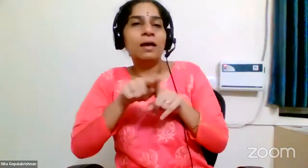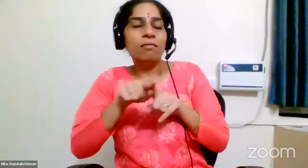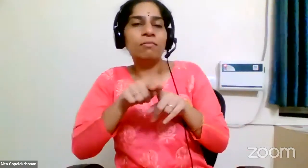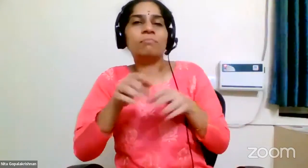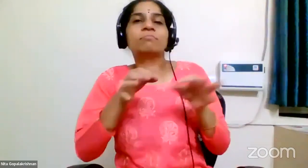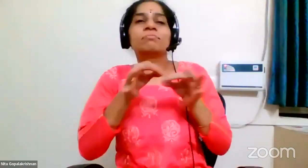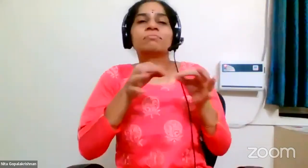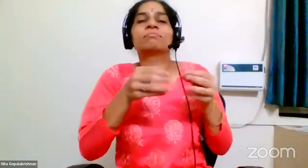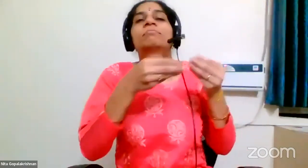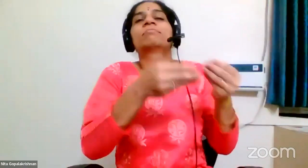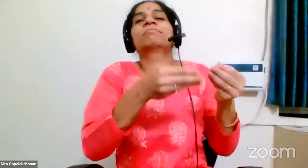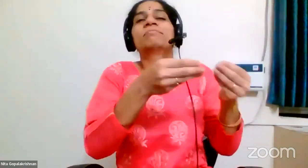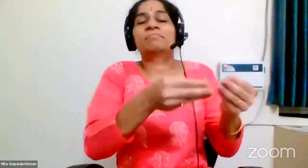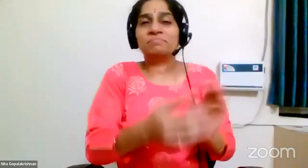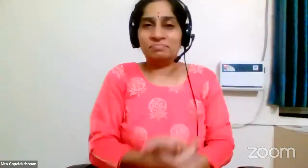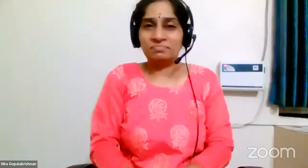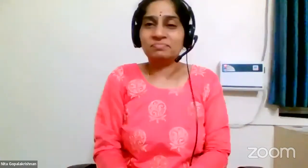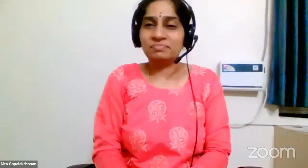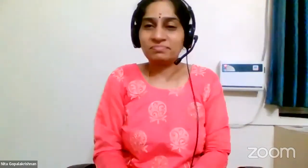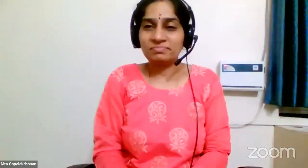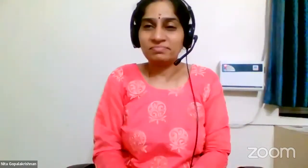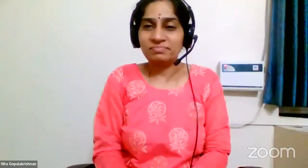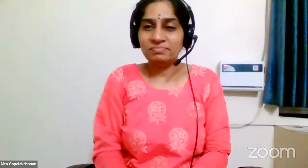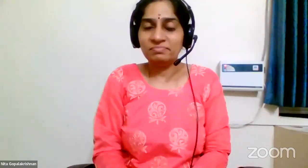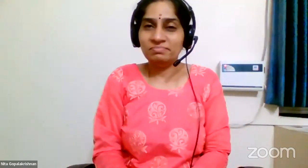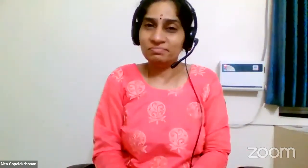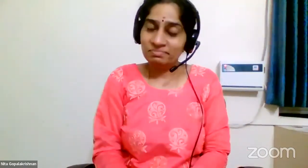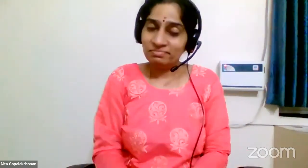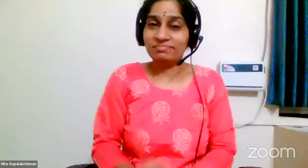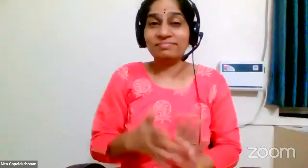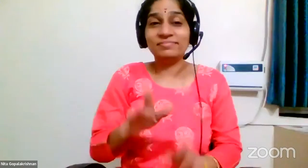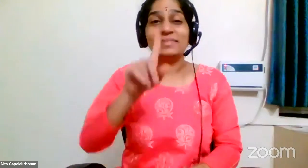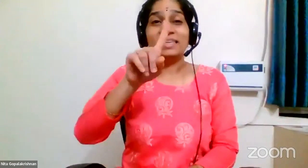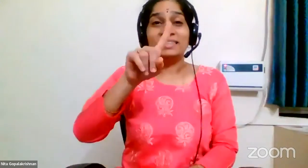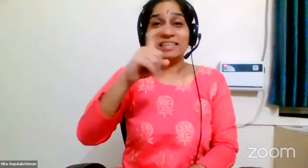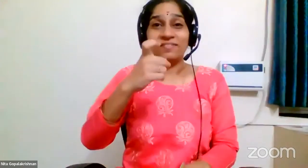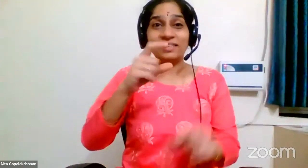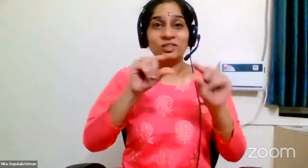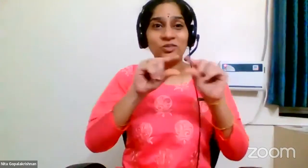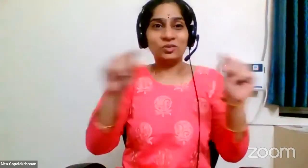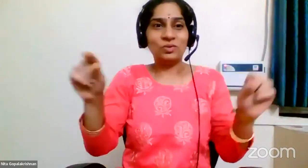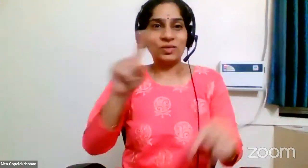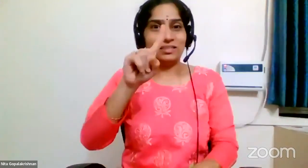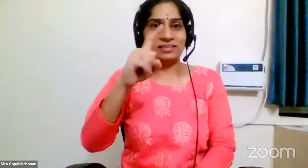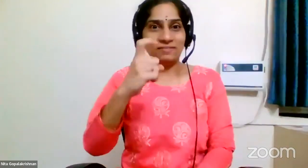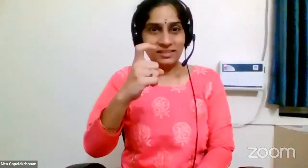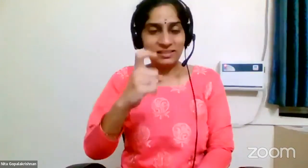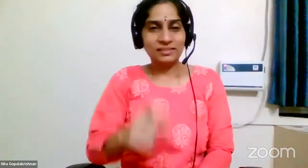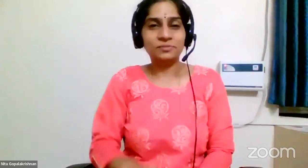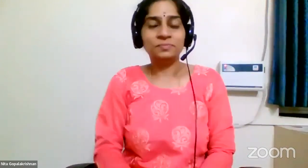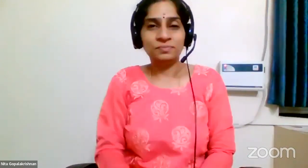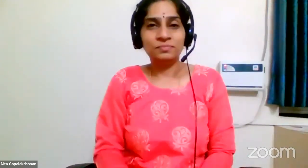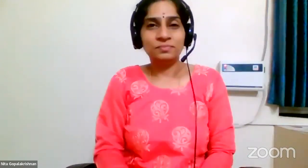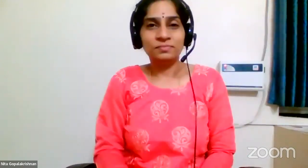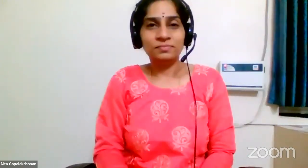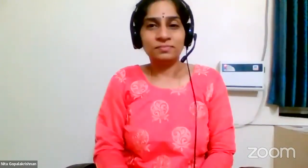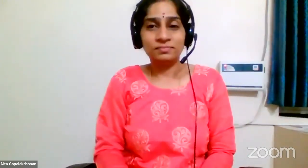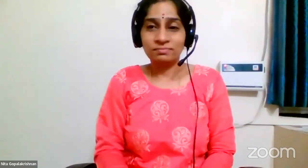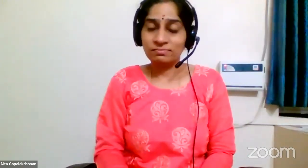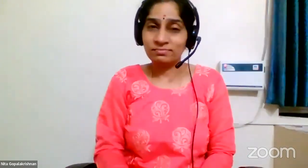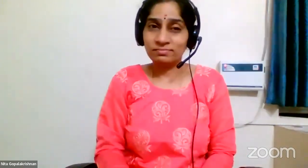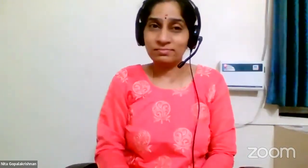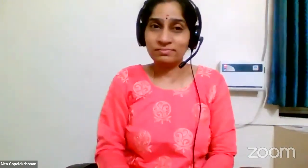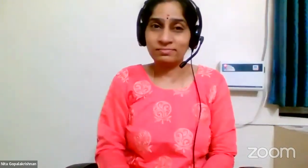और भगवान 17th श्लोक में बता रहे हैं, 17वां श्लोक में बता रहे हैं कि कर्म, अकर्म